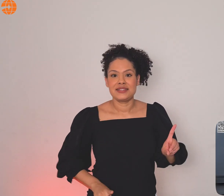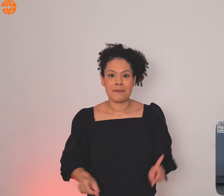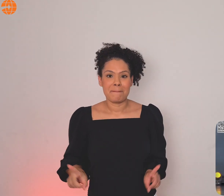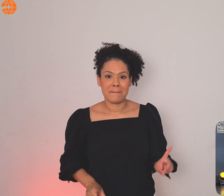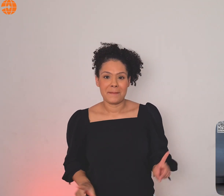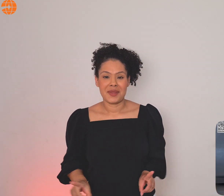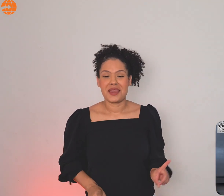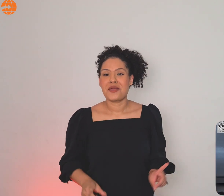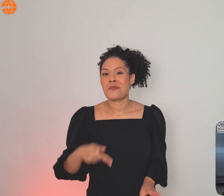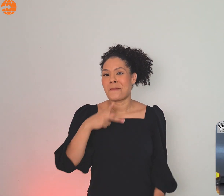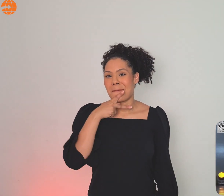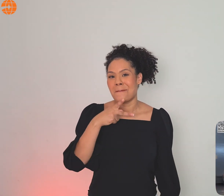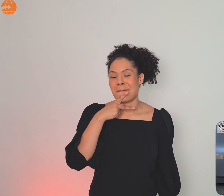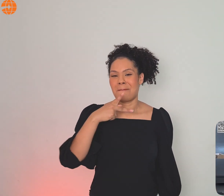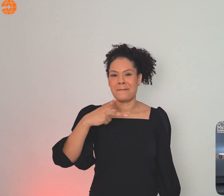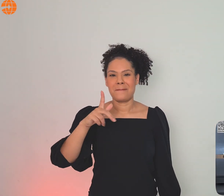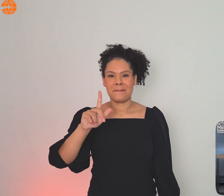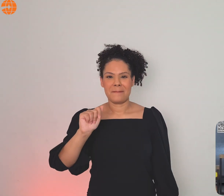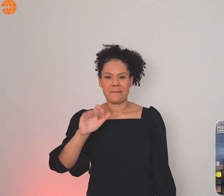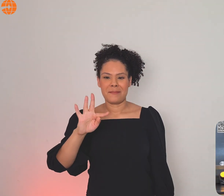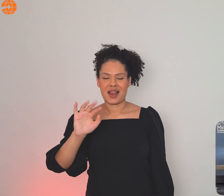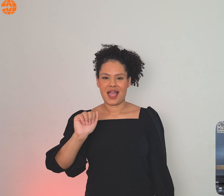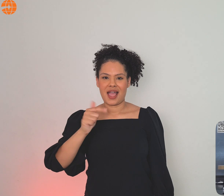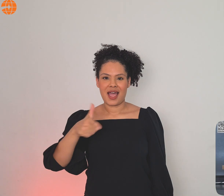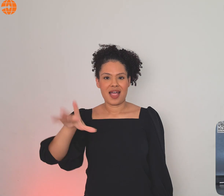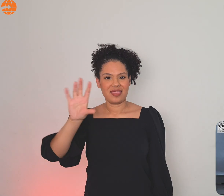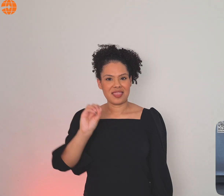você tem ideia, mas você não realiza.